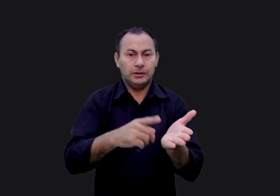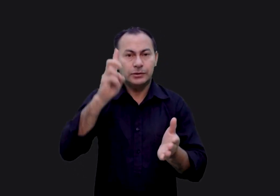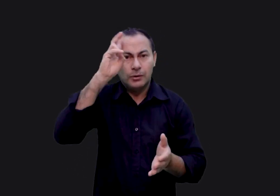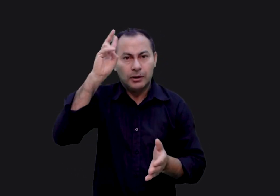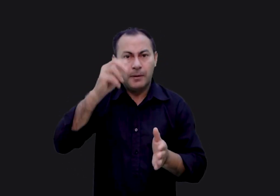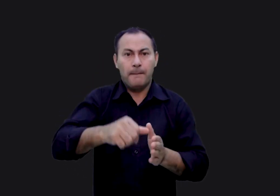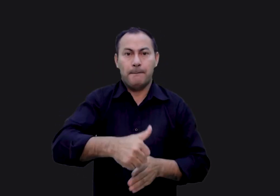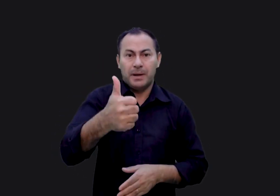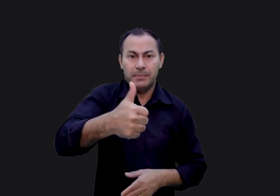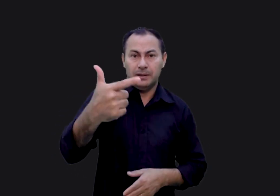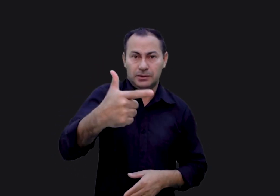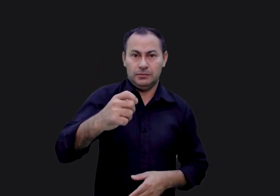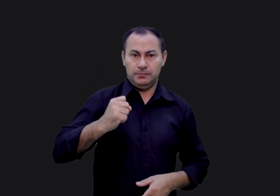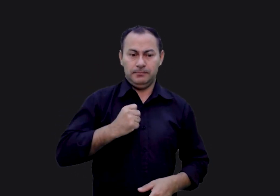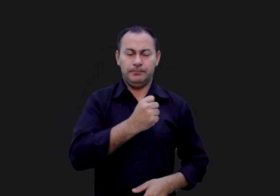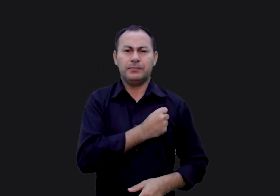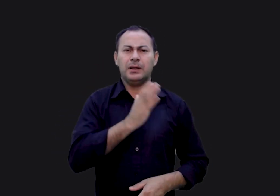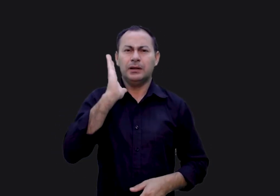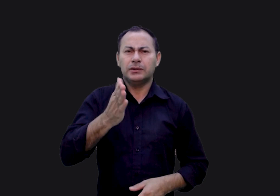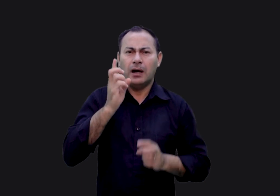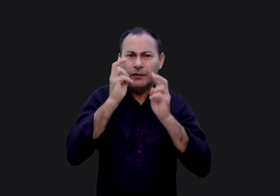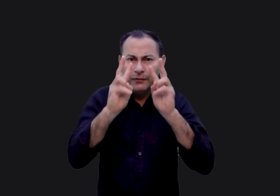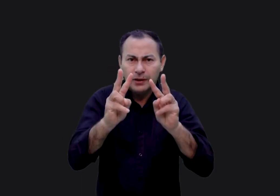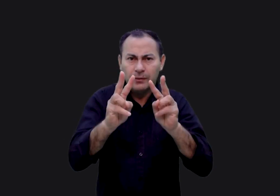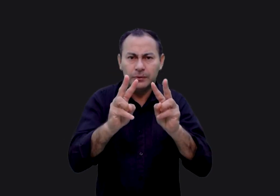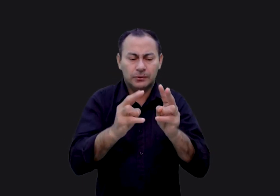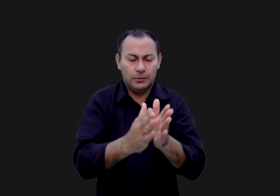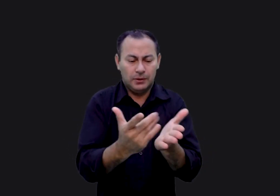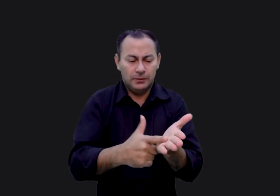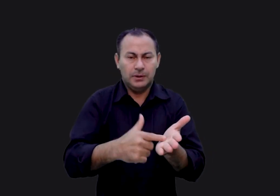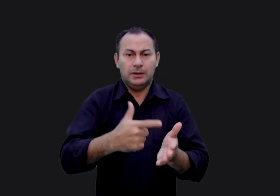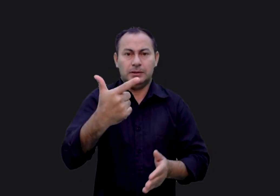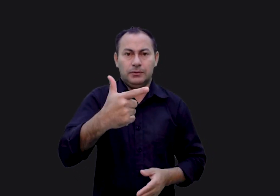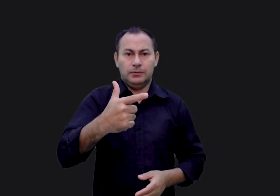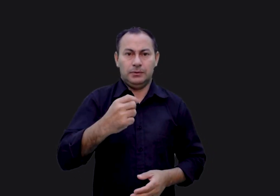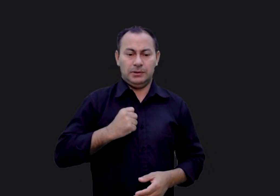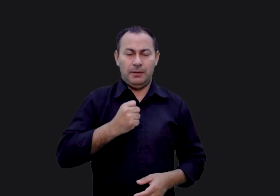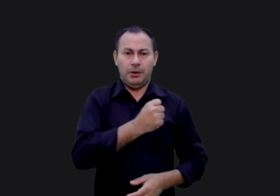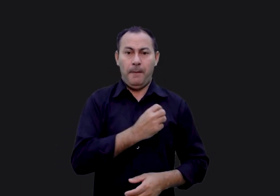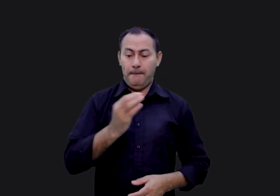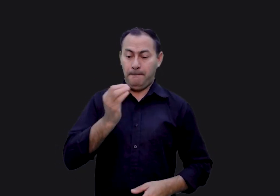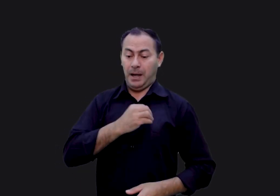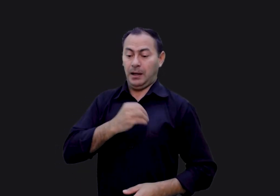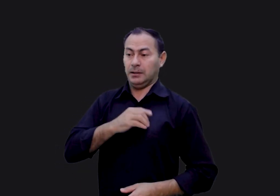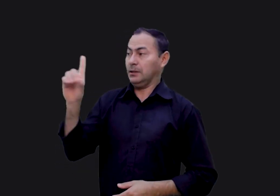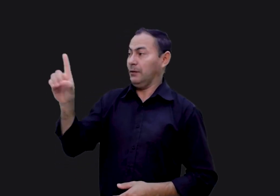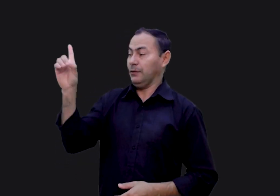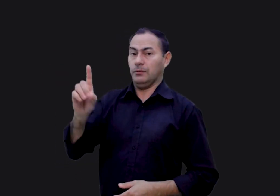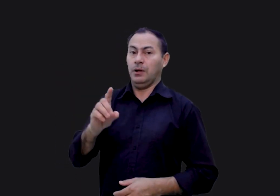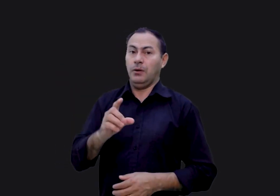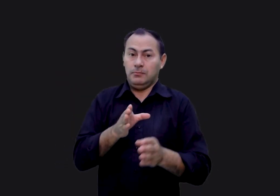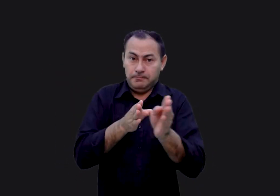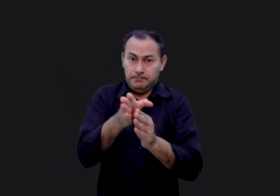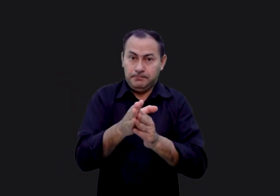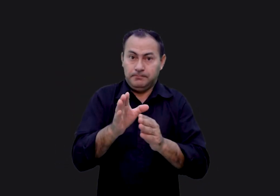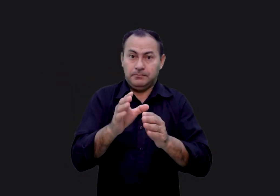históricos de 1º e 2º Samuel. Já vimos no livro de 2º Samuel que o pecado de Davi é um forte alerta para nós, um